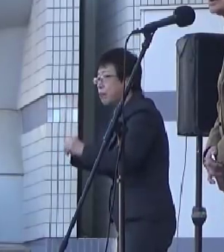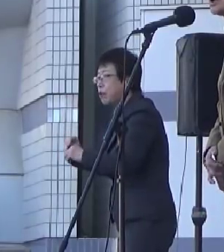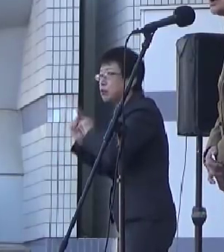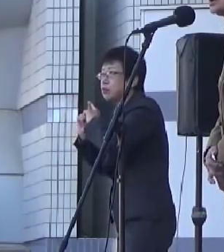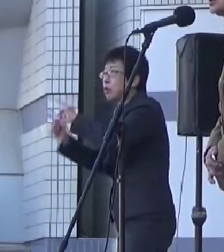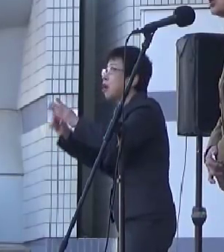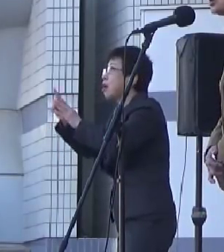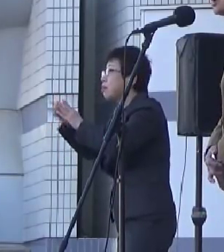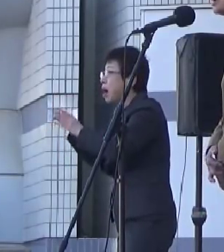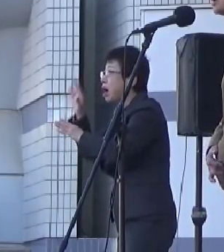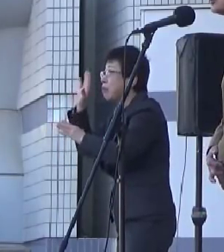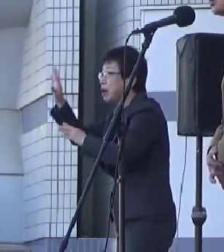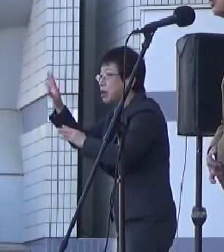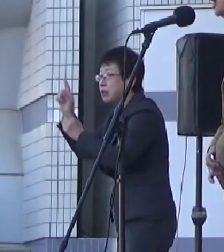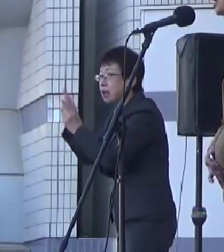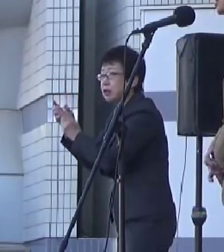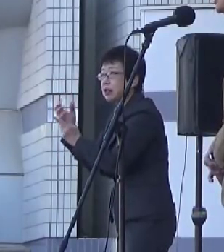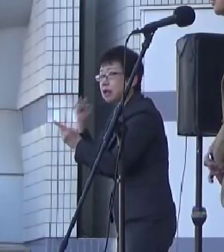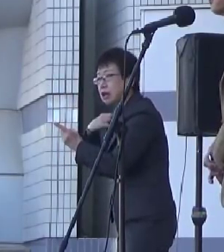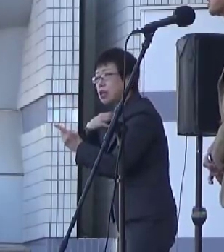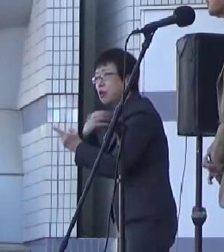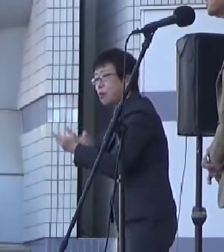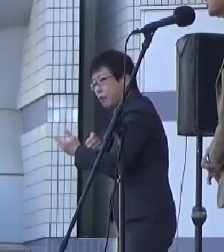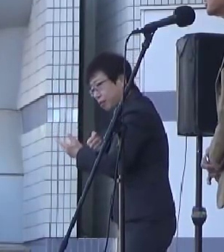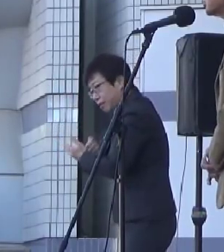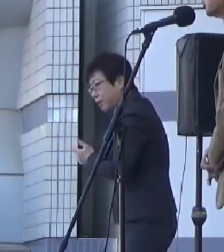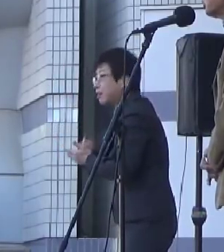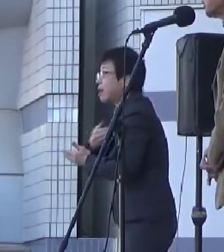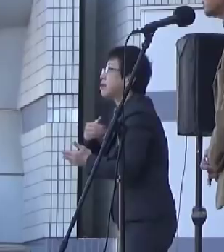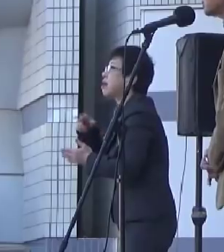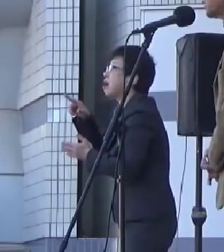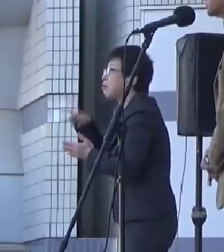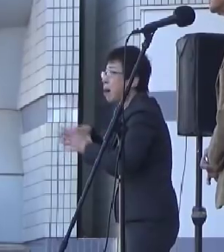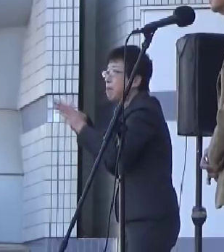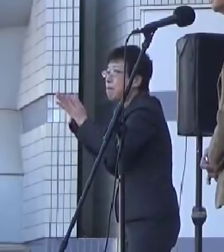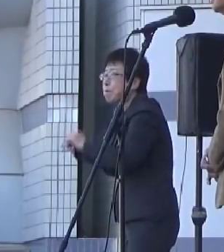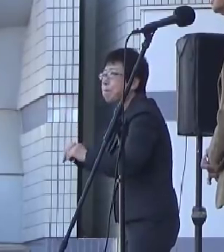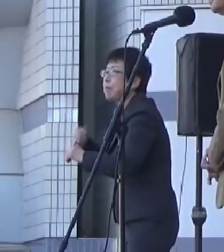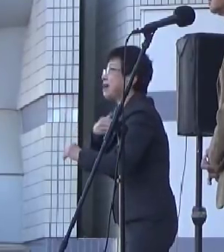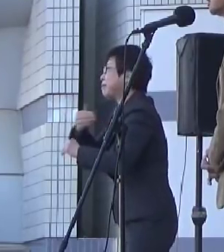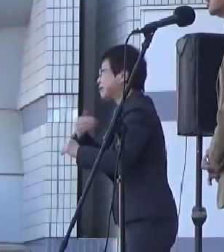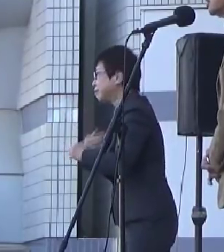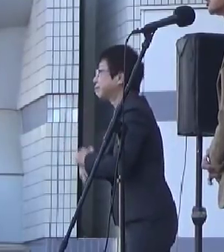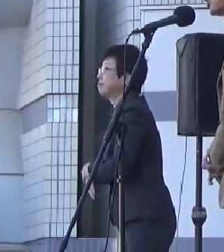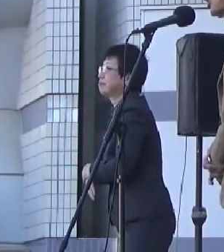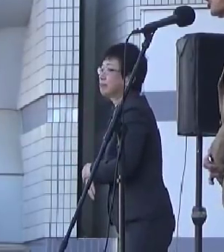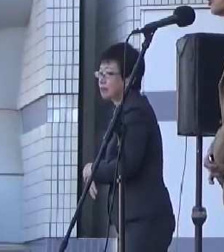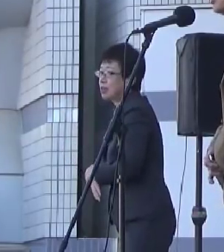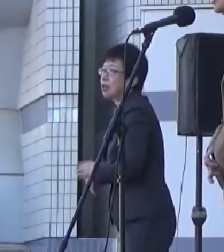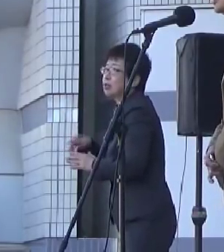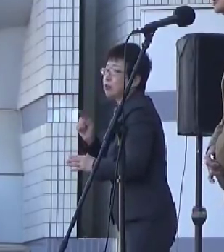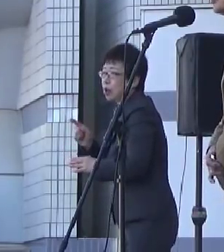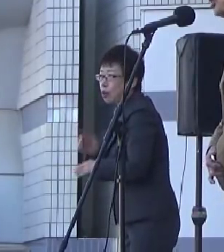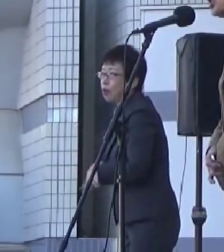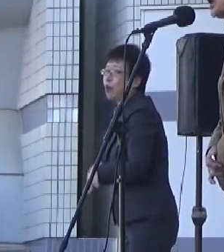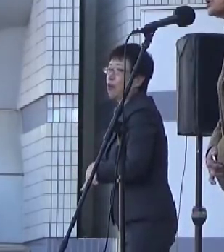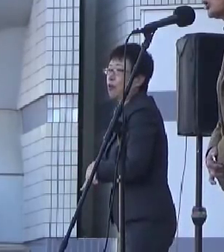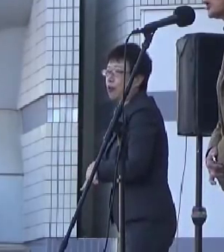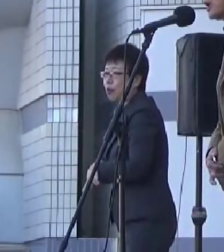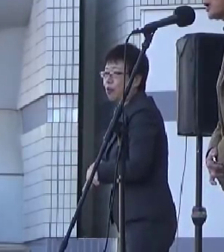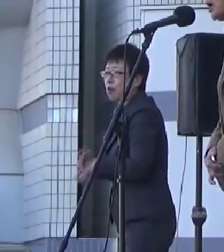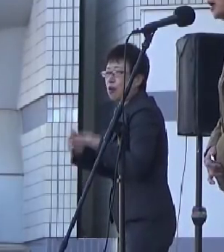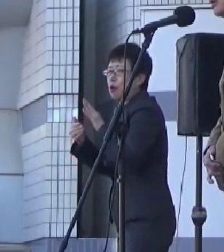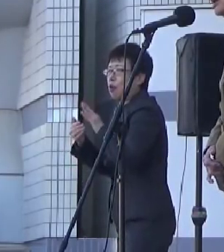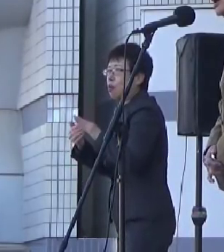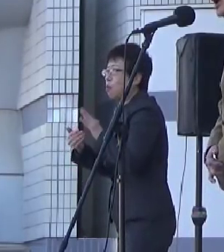来に対して責任を持って決着すれば、原発はやる必要が全くない。それを妨害